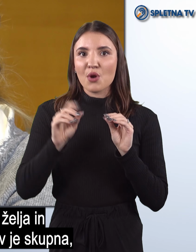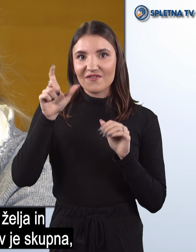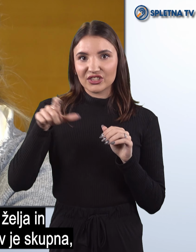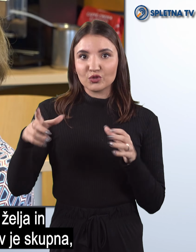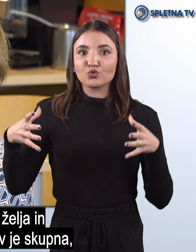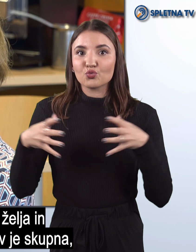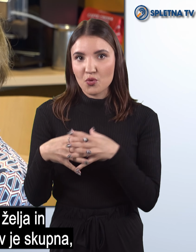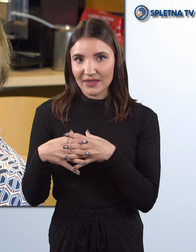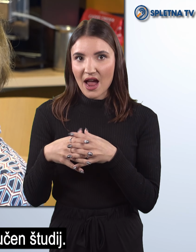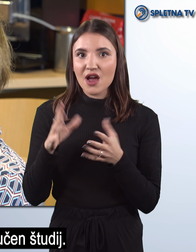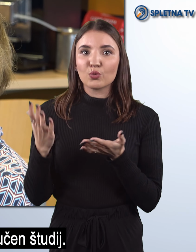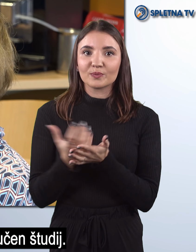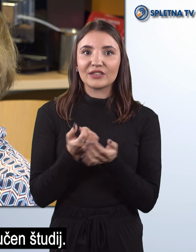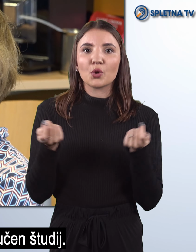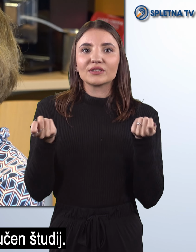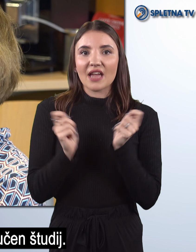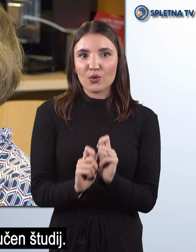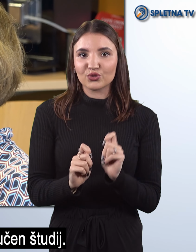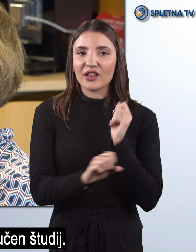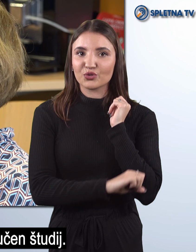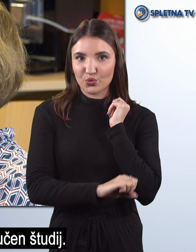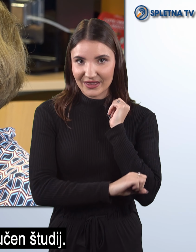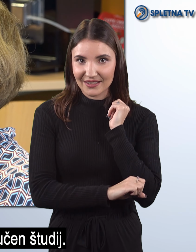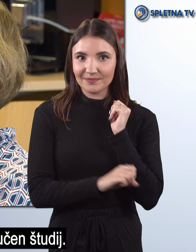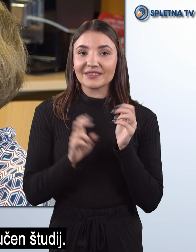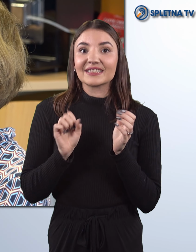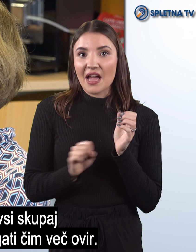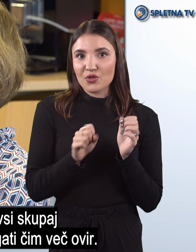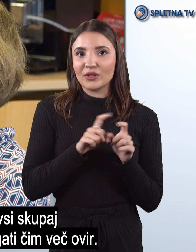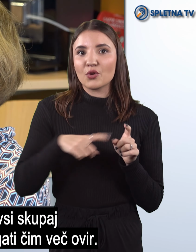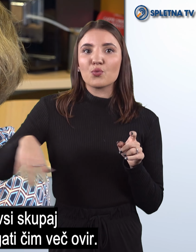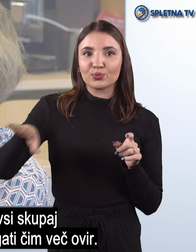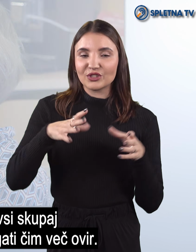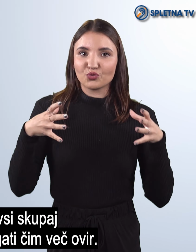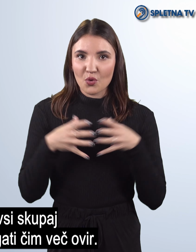želja in želja profesorjev je skupna, uspešno zaključen študij.